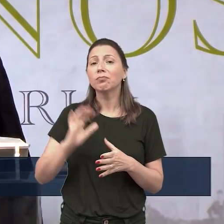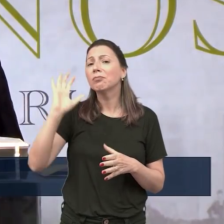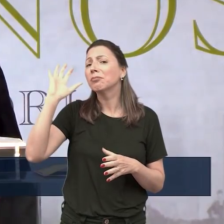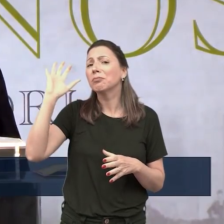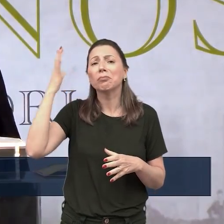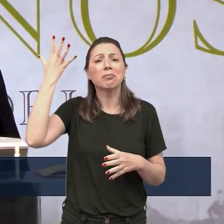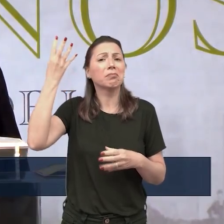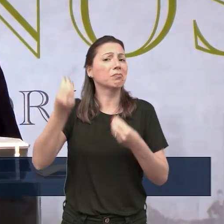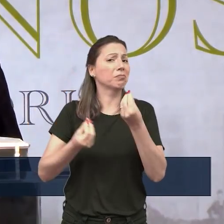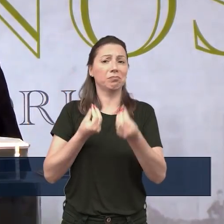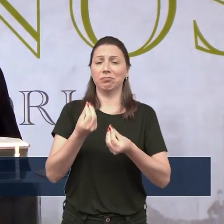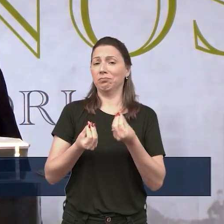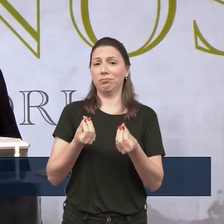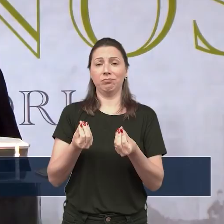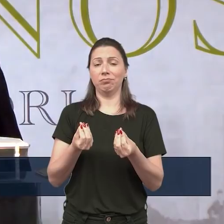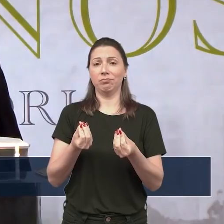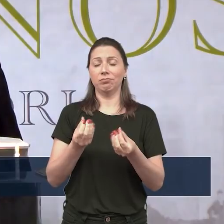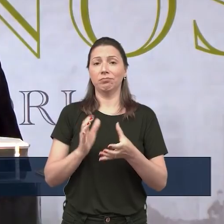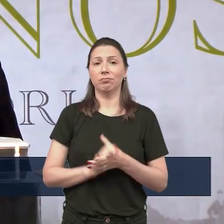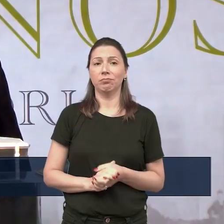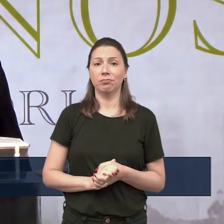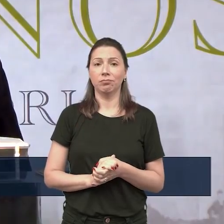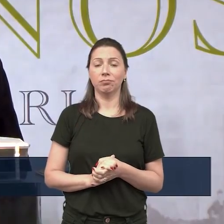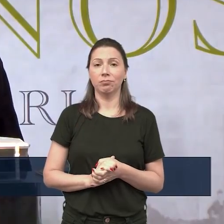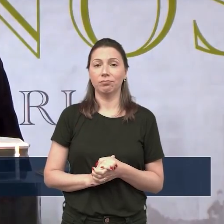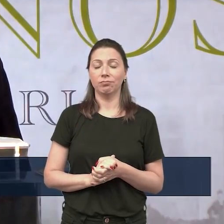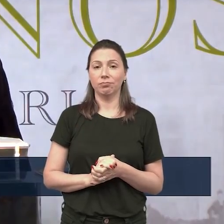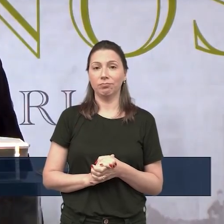Como é que a gente resolve esse assunto?